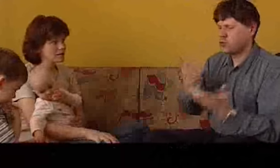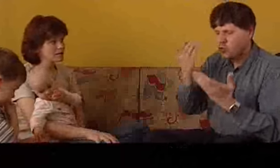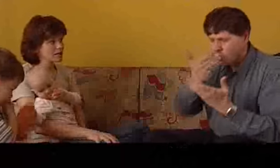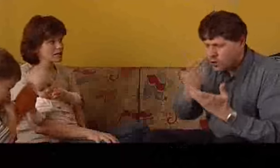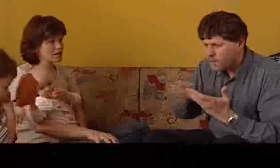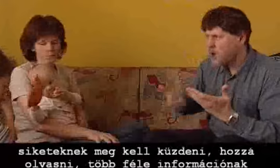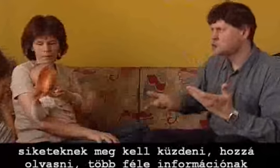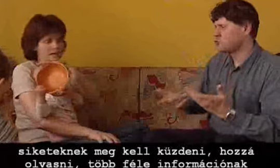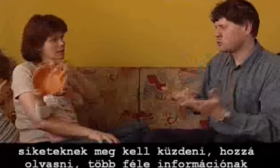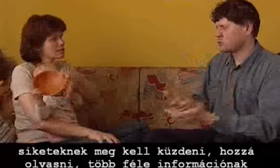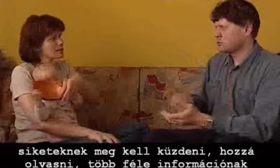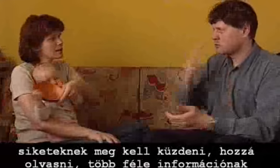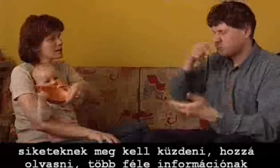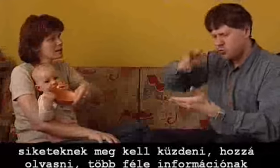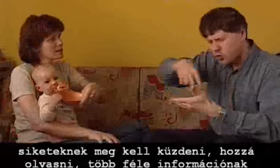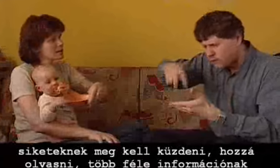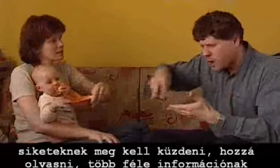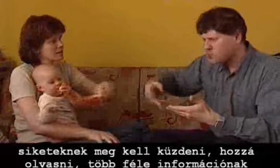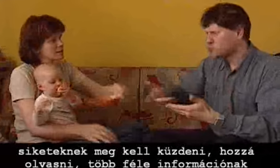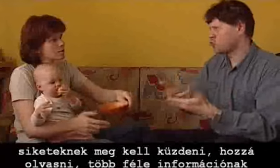Ehhez a siketeknek meg kell küzdeni,